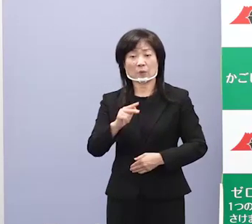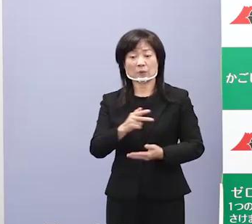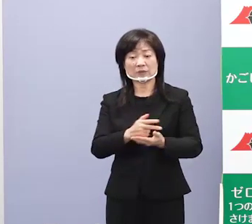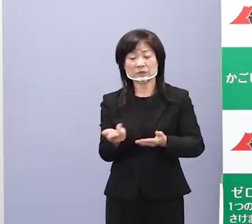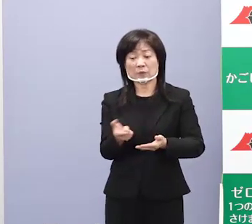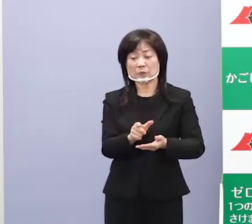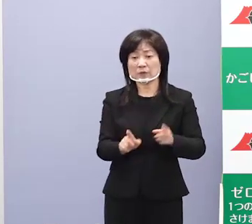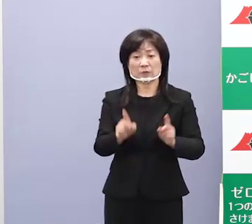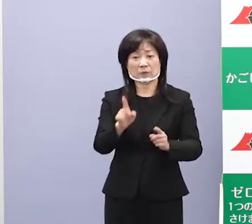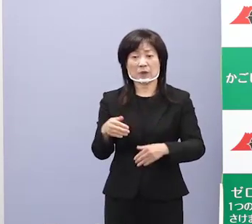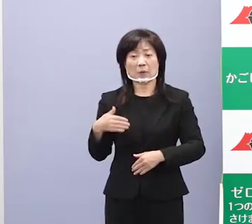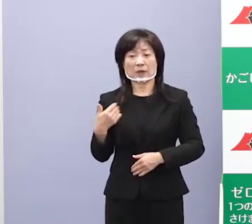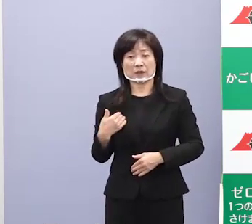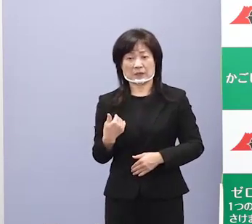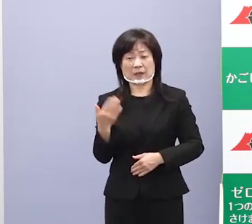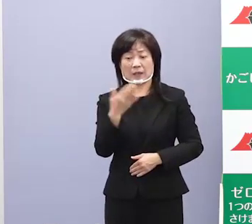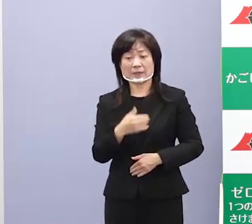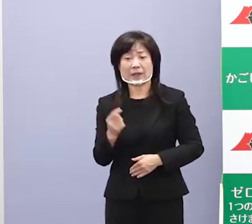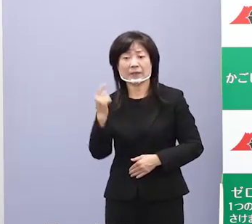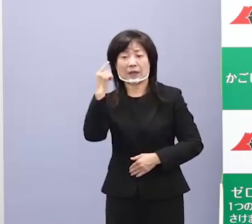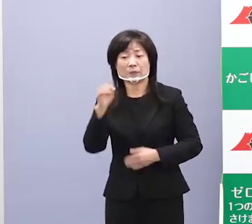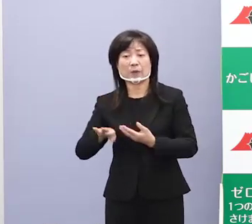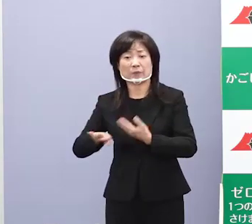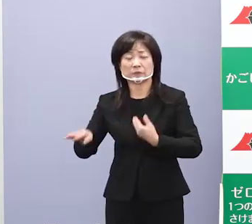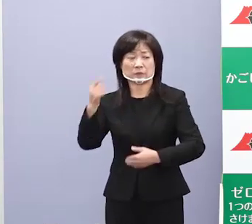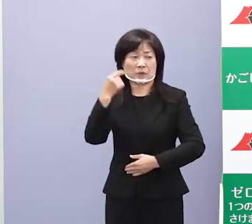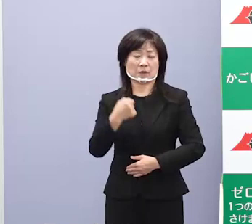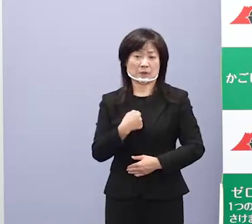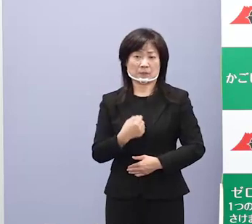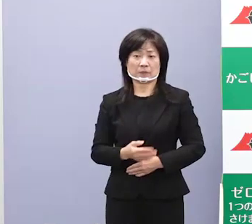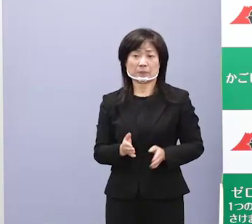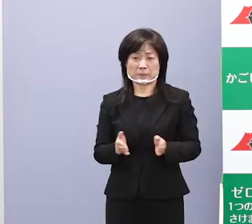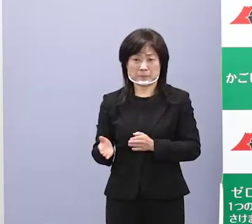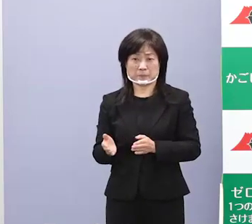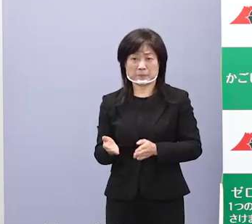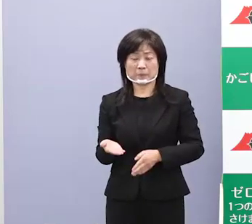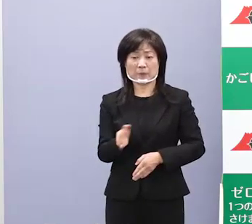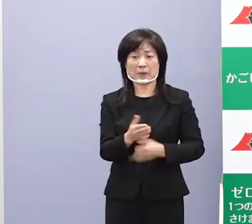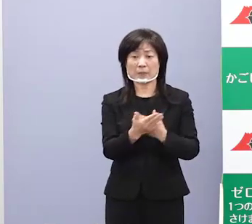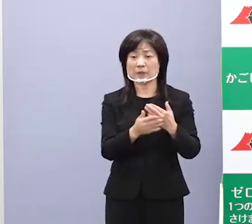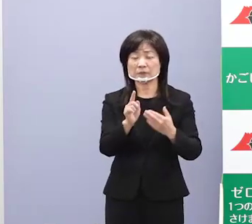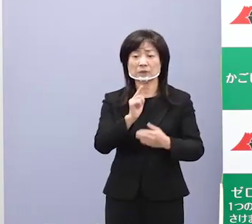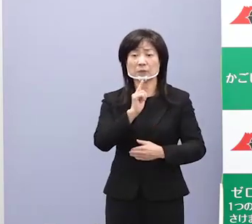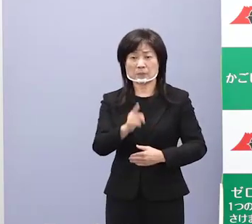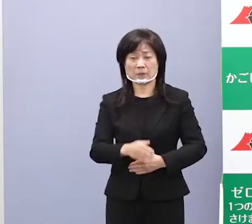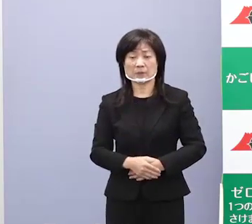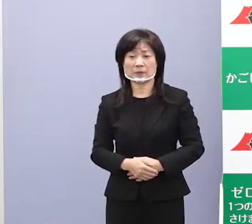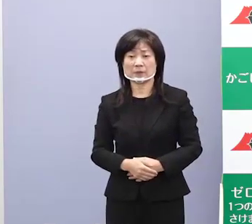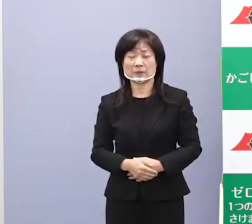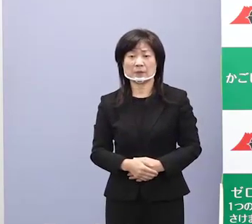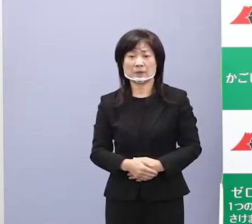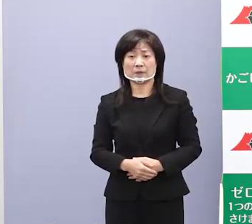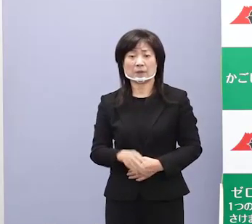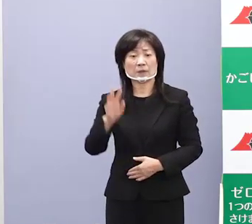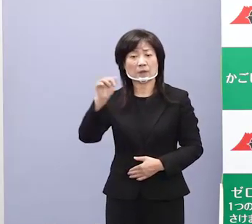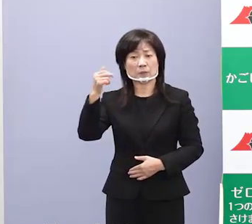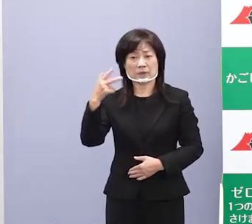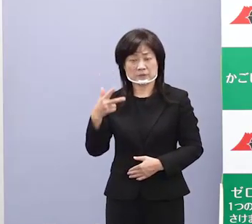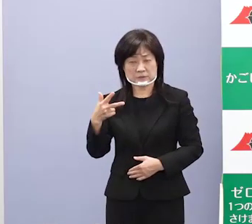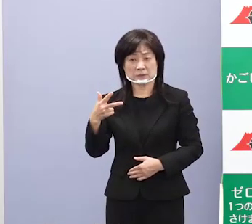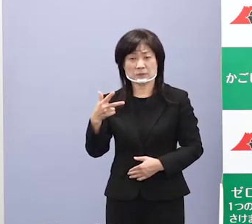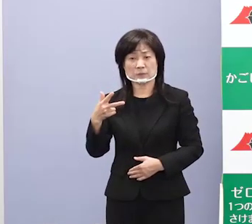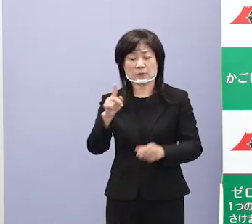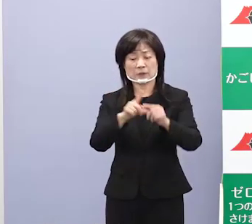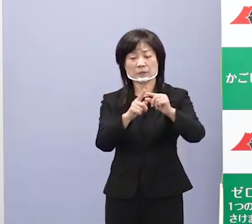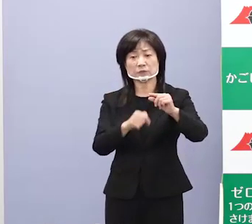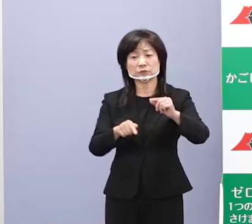かの別の話、体感の話でありますけれども思っているところです。またやはり加えて重要なのは、今申し上げました通り、鹿児島市としては